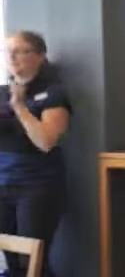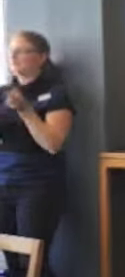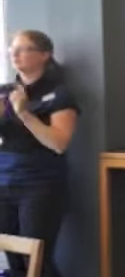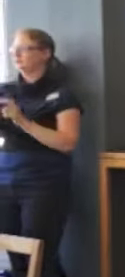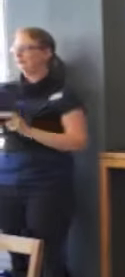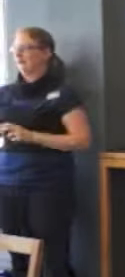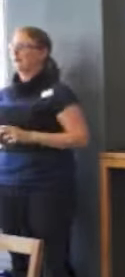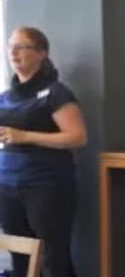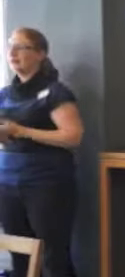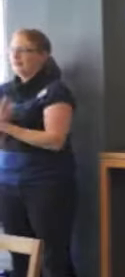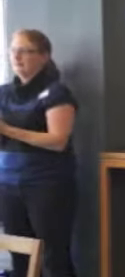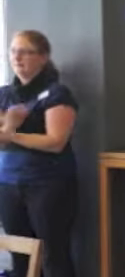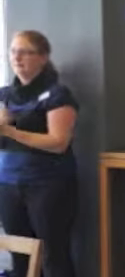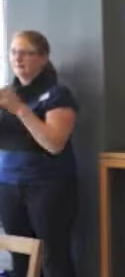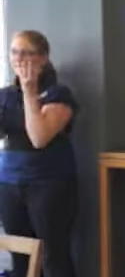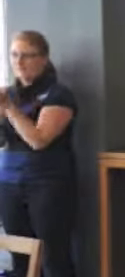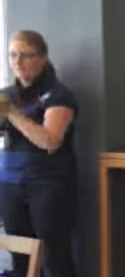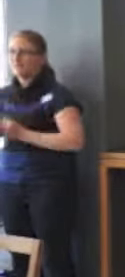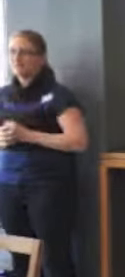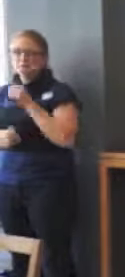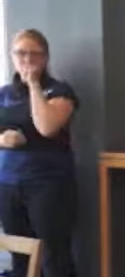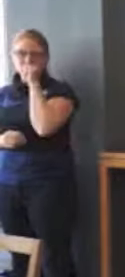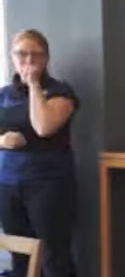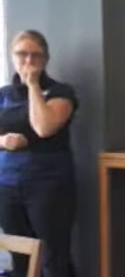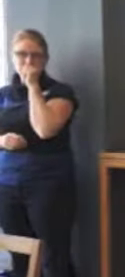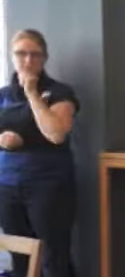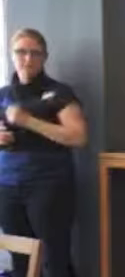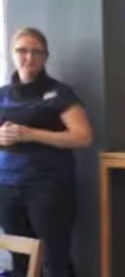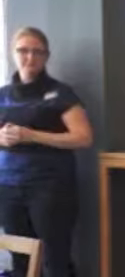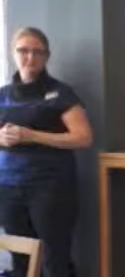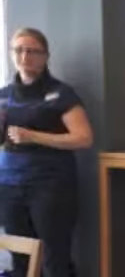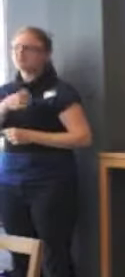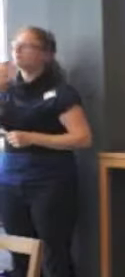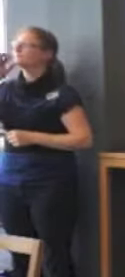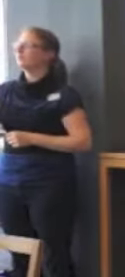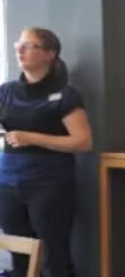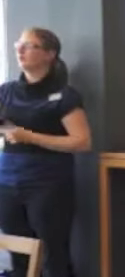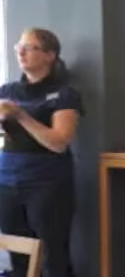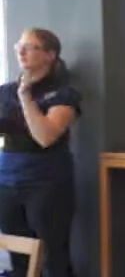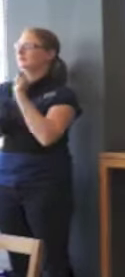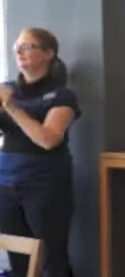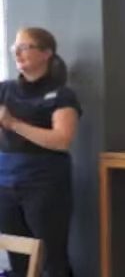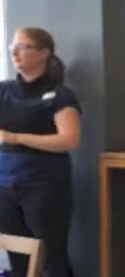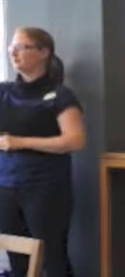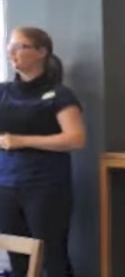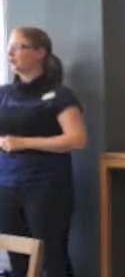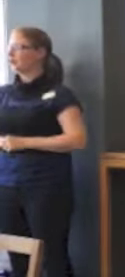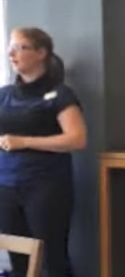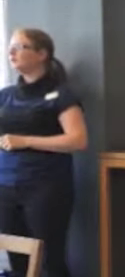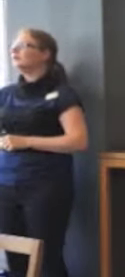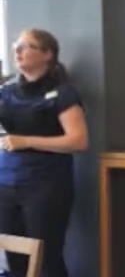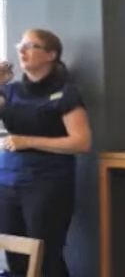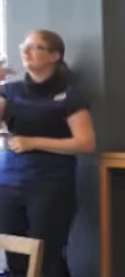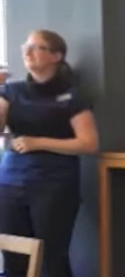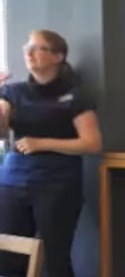även i andra länder i världen. Vi pratar också om politiskt entreprenörskap och entreprenöriella